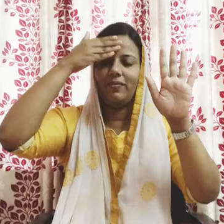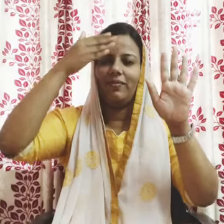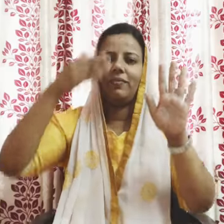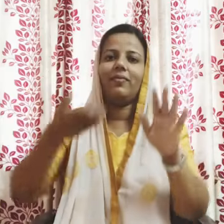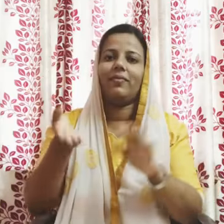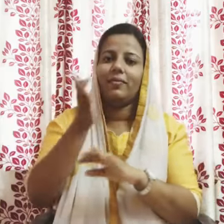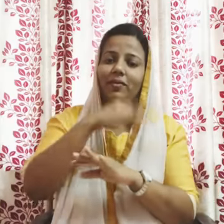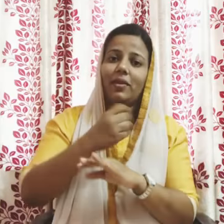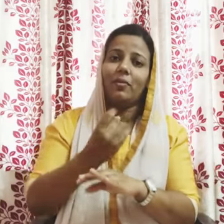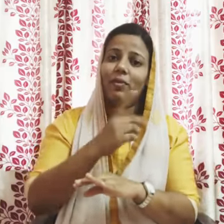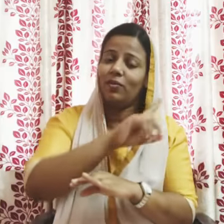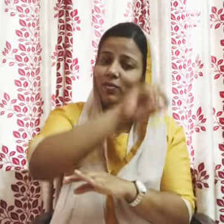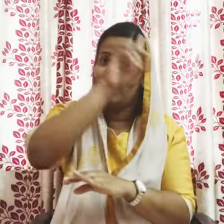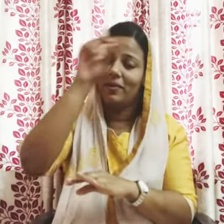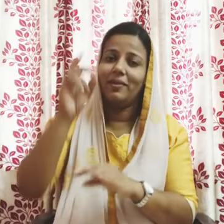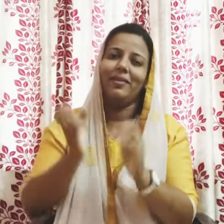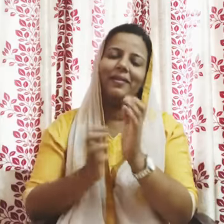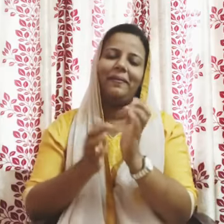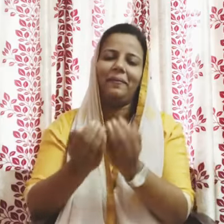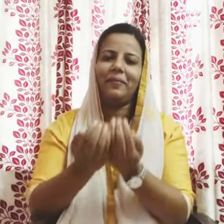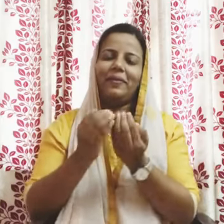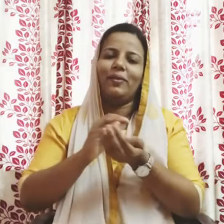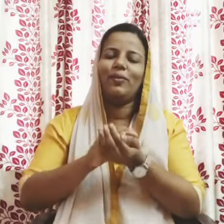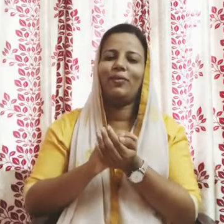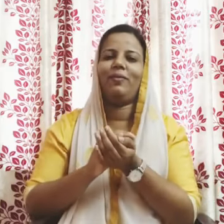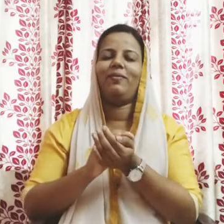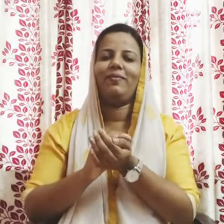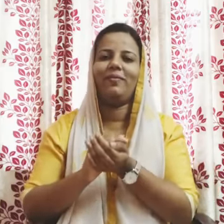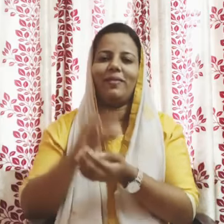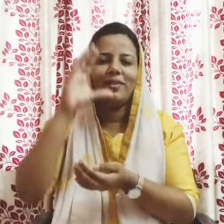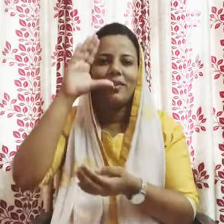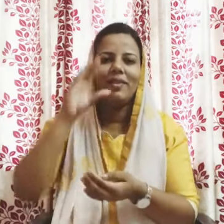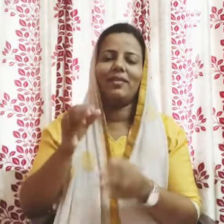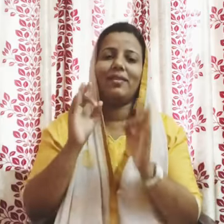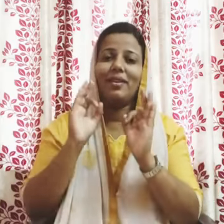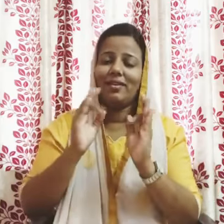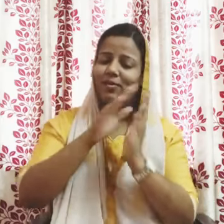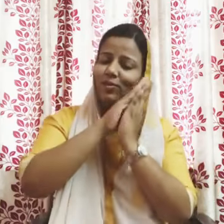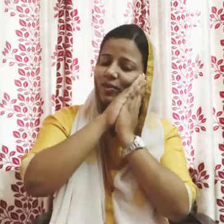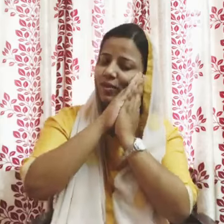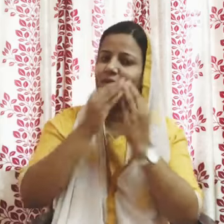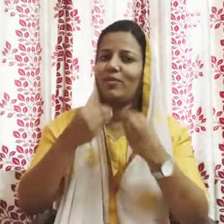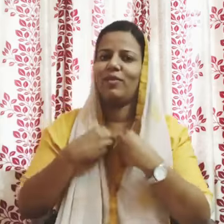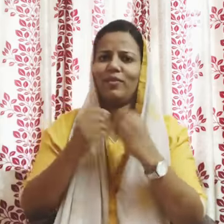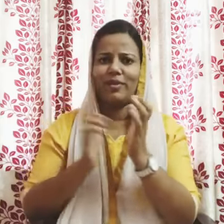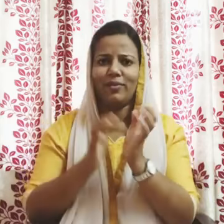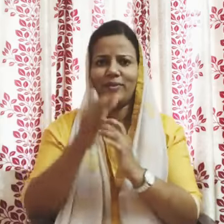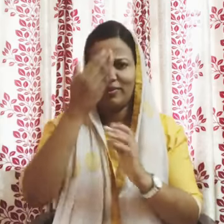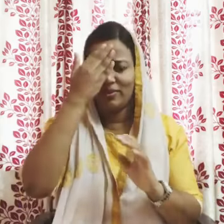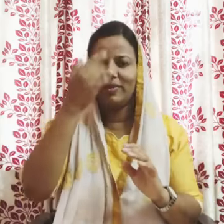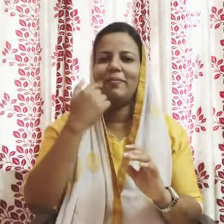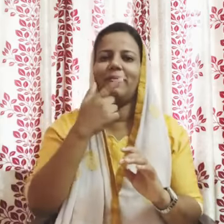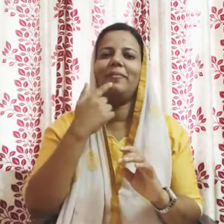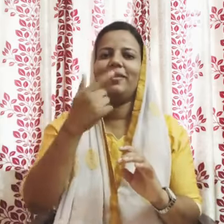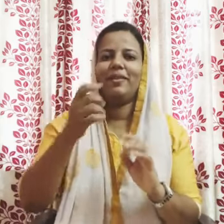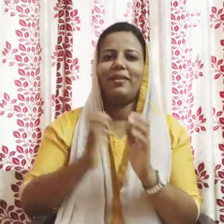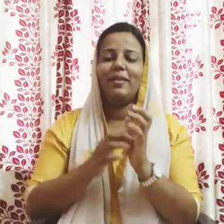സ്തോത്രം സ്തോത്രം. കഴിഞ്ഞ പകൽക്കാലം മുഴുവൻ നമ്മുടെ കർത്താവ് നമ്മളെ കാത്തുപരിപാലിച്ചു. കഴിഞ്ഞ രാത്രിയിൽ നമുക്ക് നല്ല ഉറക്കം തന്നു. കർത്താവിന് സ്തോത്രം പറഞ്ഞാണ്ട് ഈ